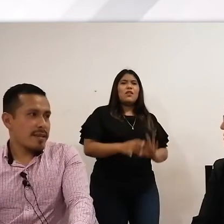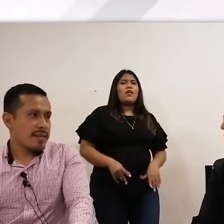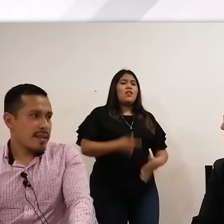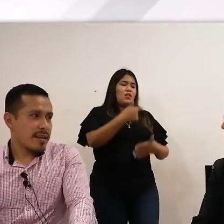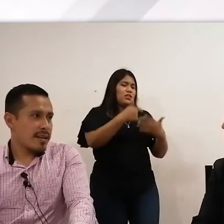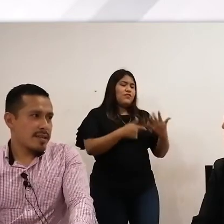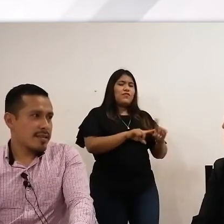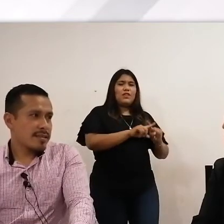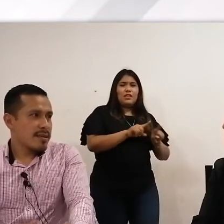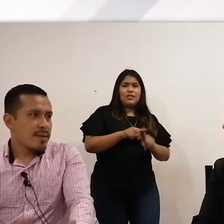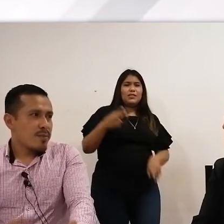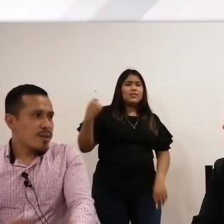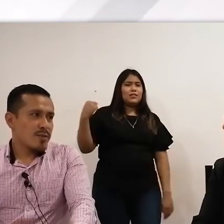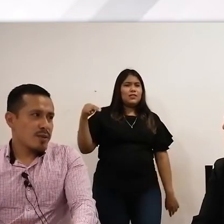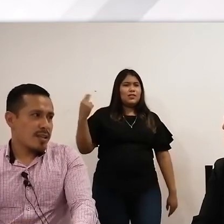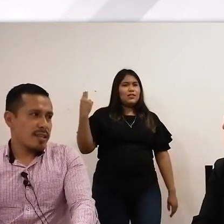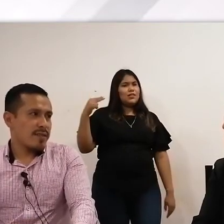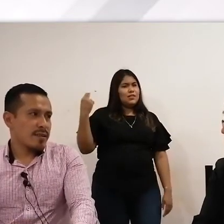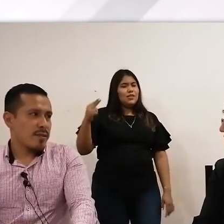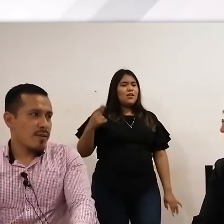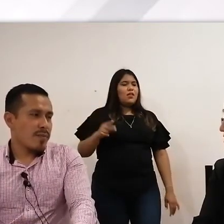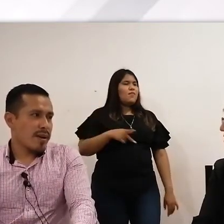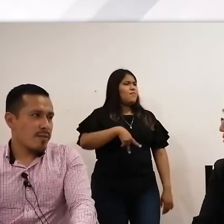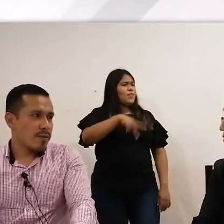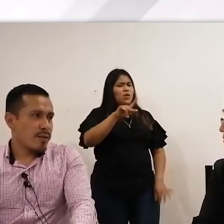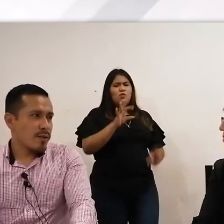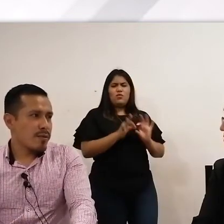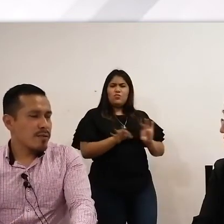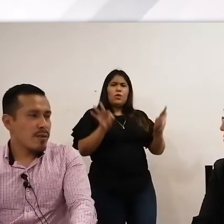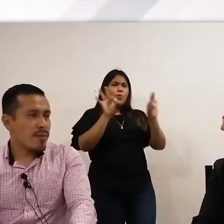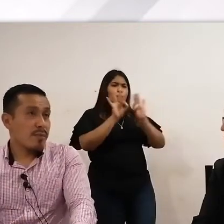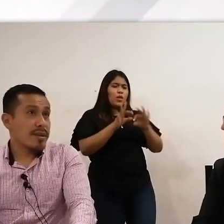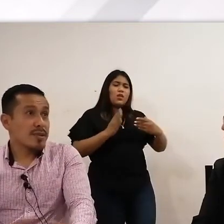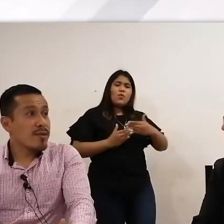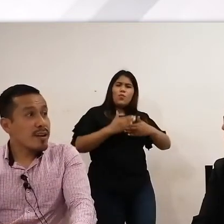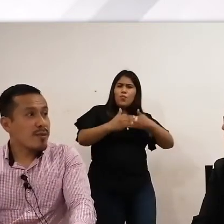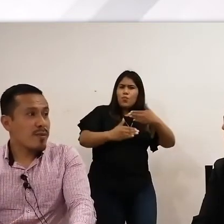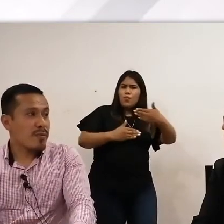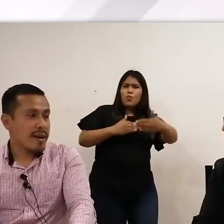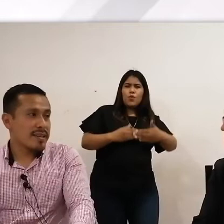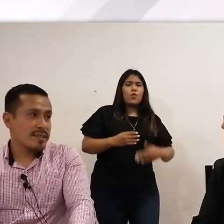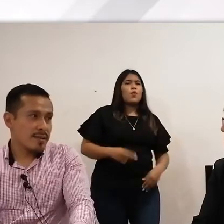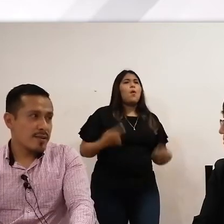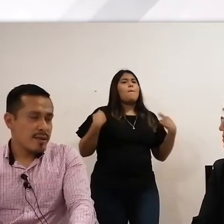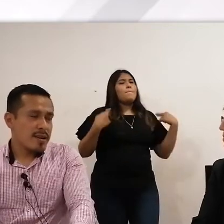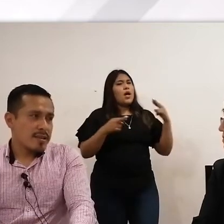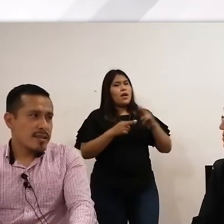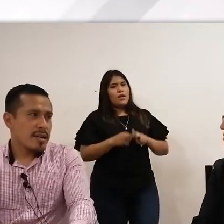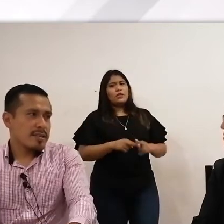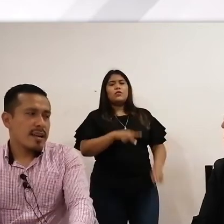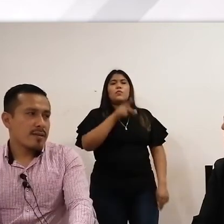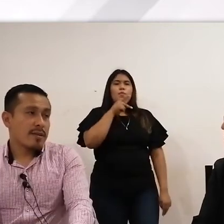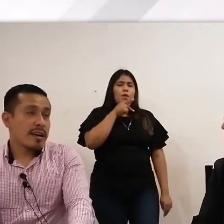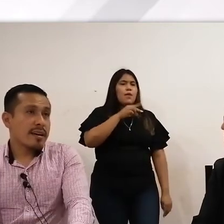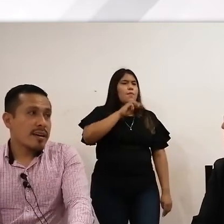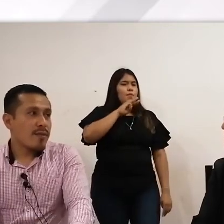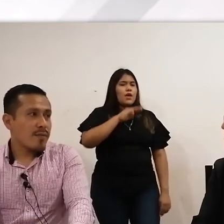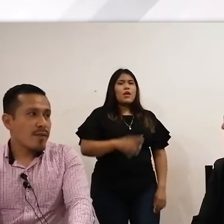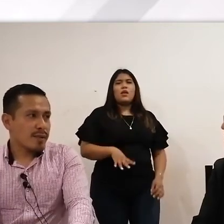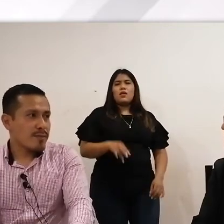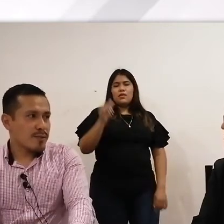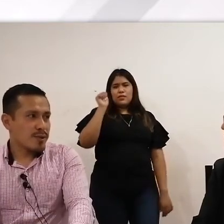cualquier avance es pues muy satisfactorio para uno como persona, como maestro, sí es algo